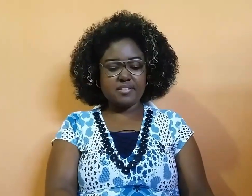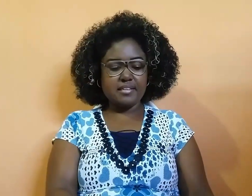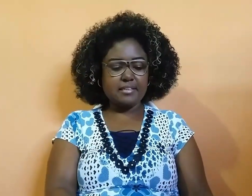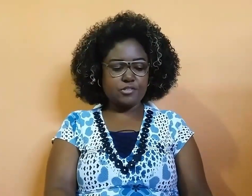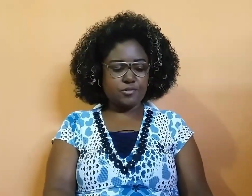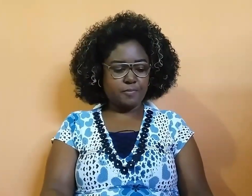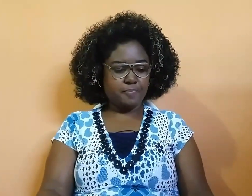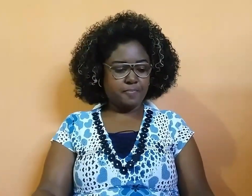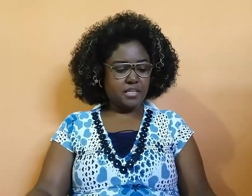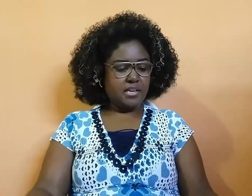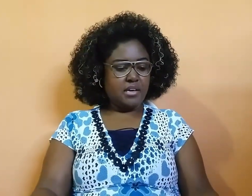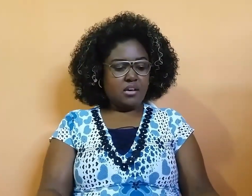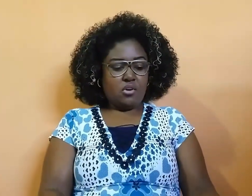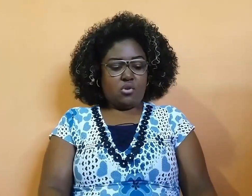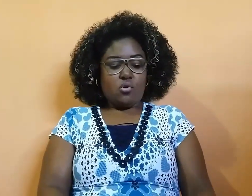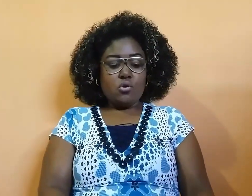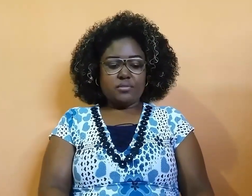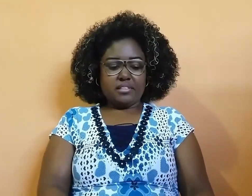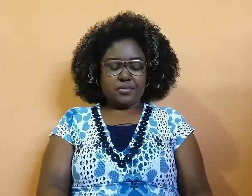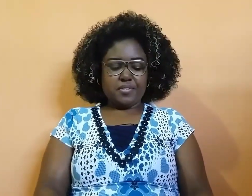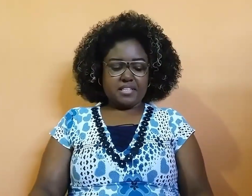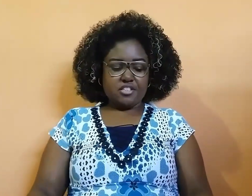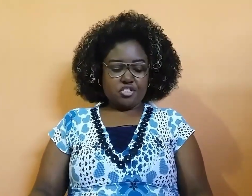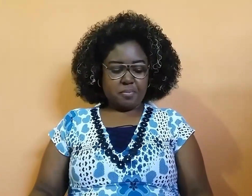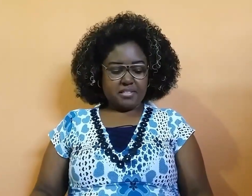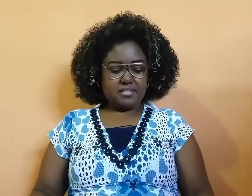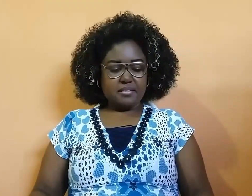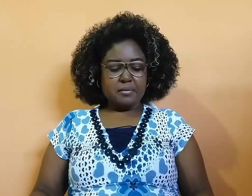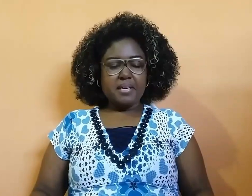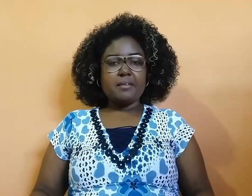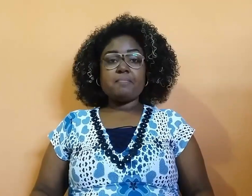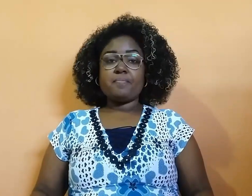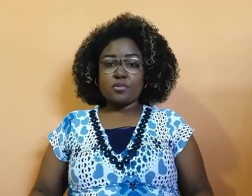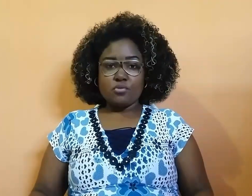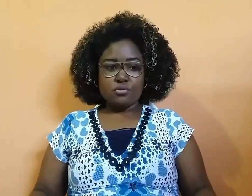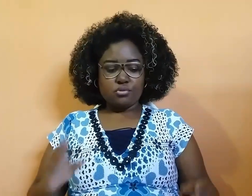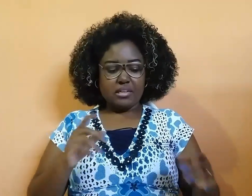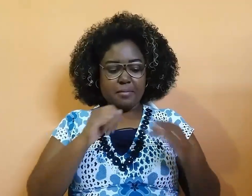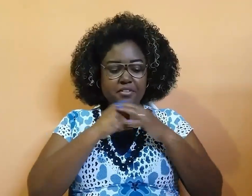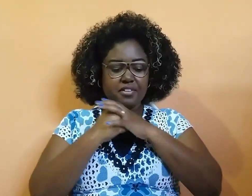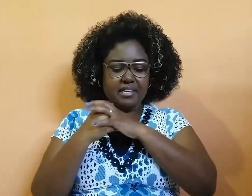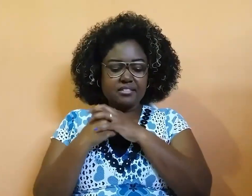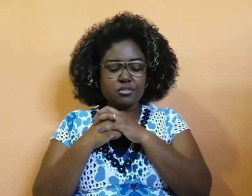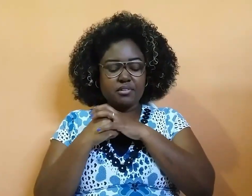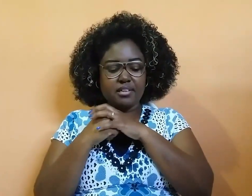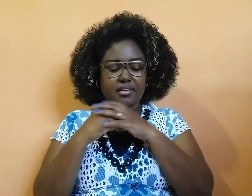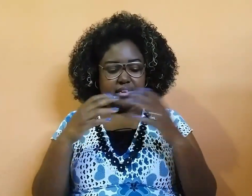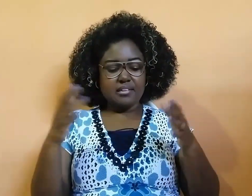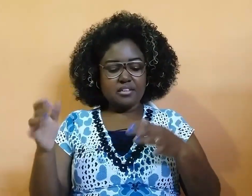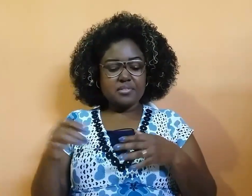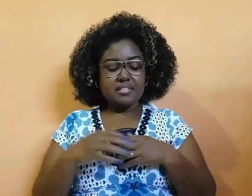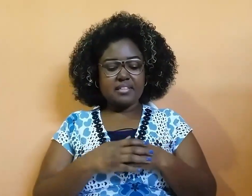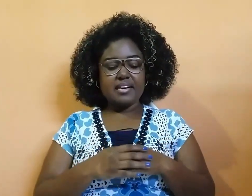dizer isso outra coisa que a gente precisa também controlar para falar sobre é em língua dos sinais